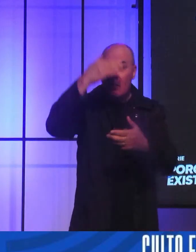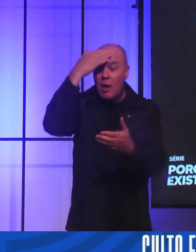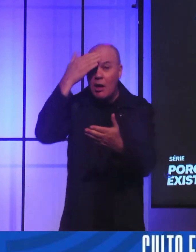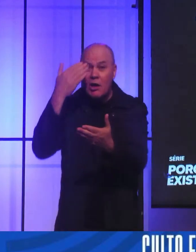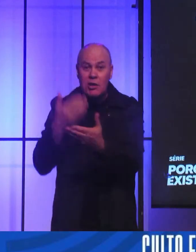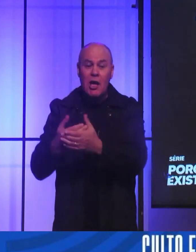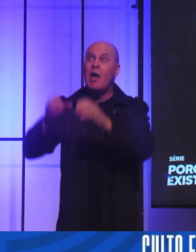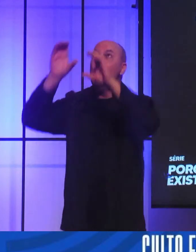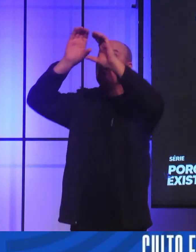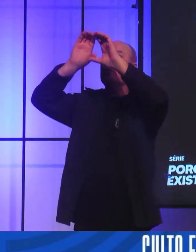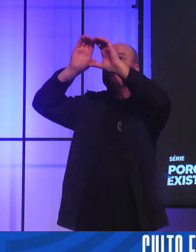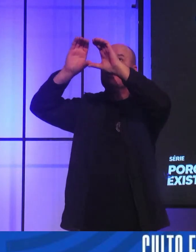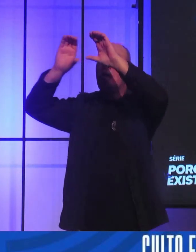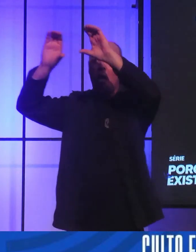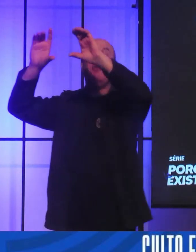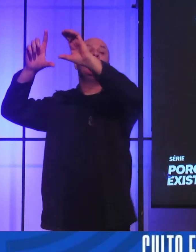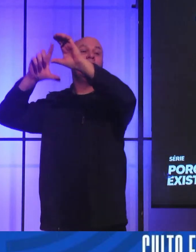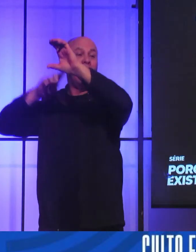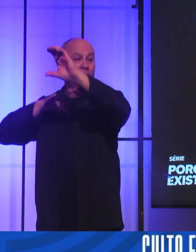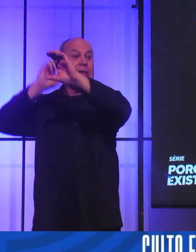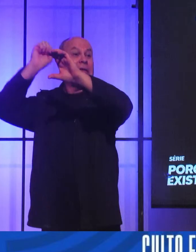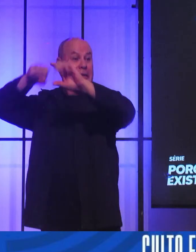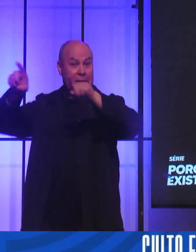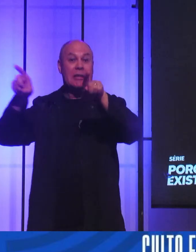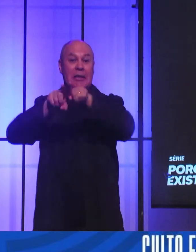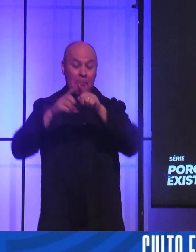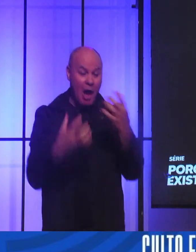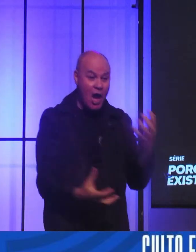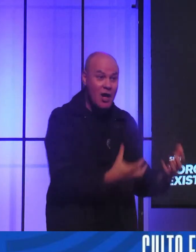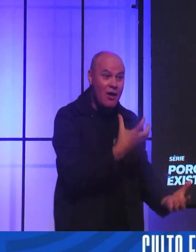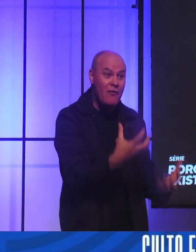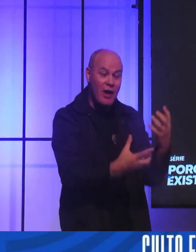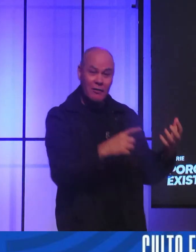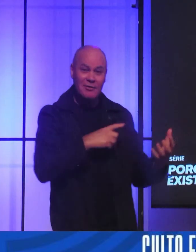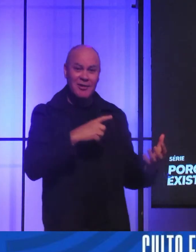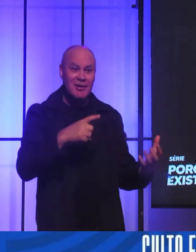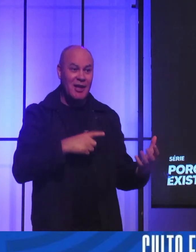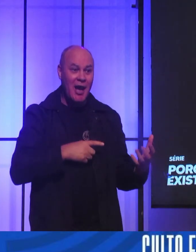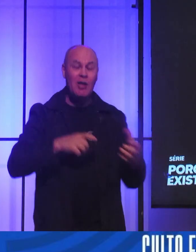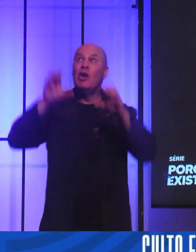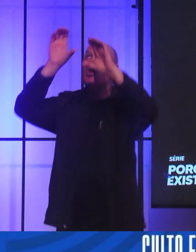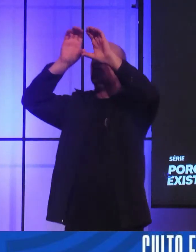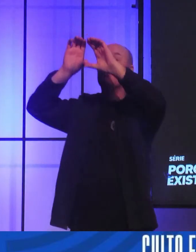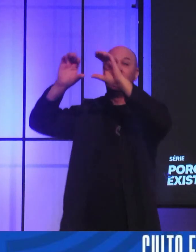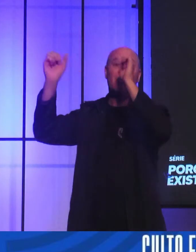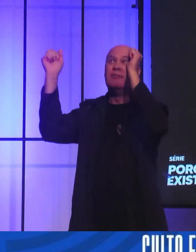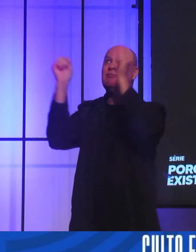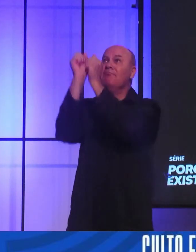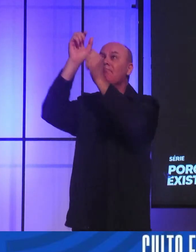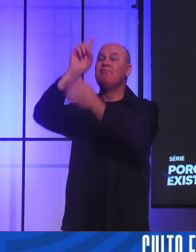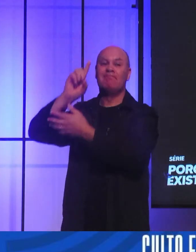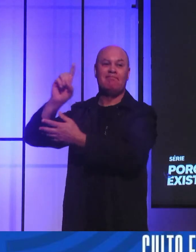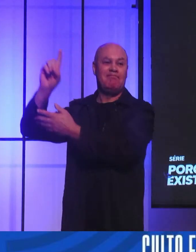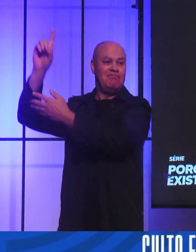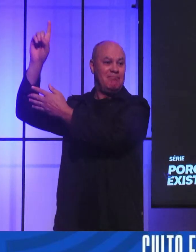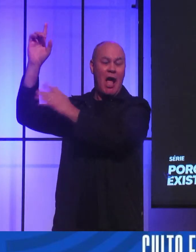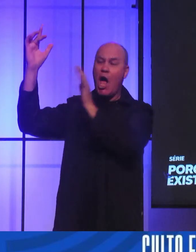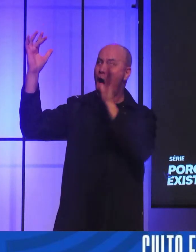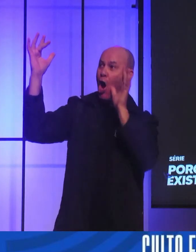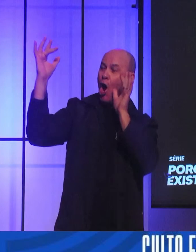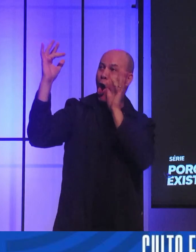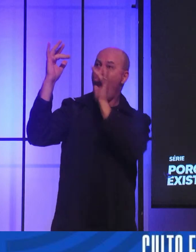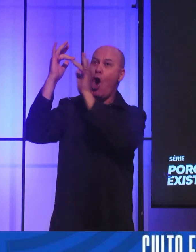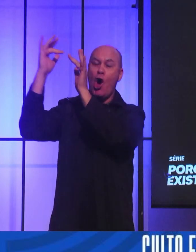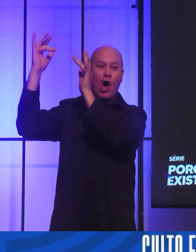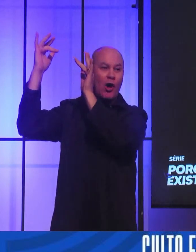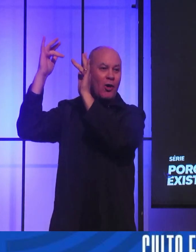em que nós estaremos habitando de fato na presença de Deus. A nossa mente não tem compreensão. Paulo chega a